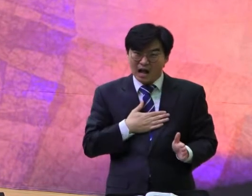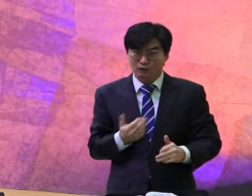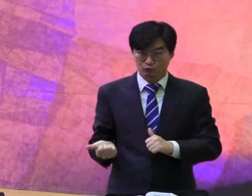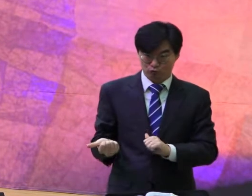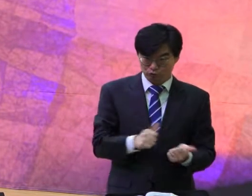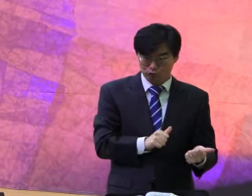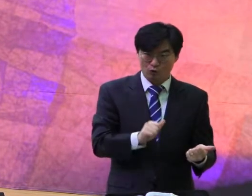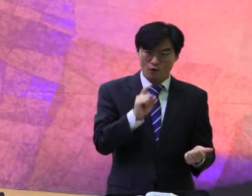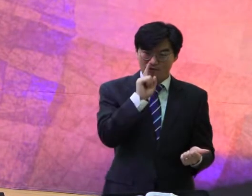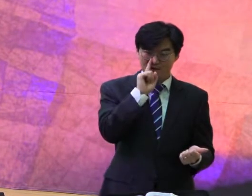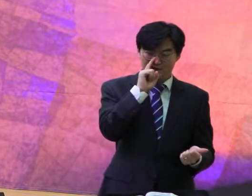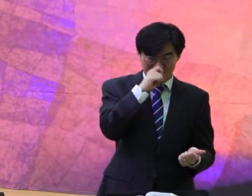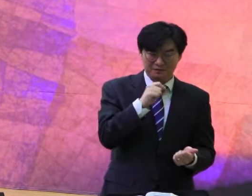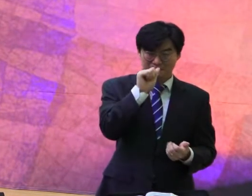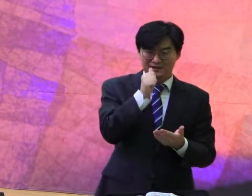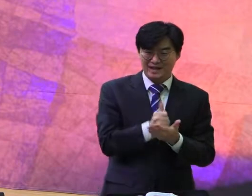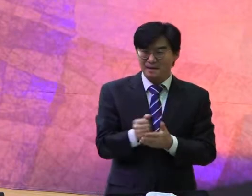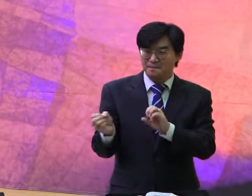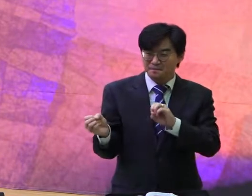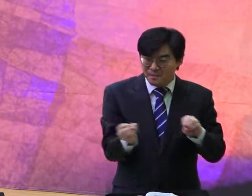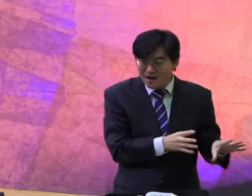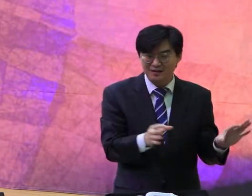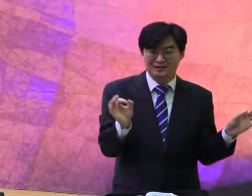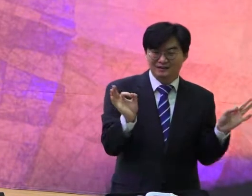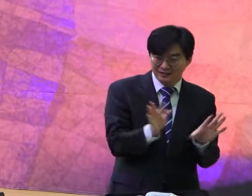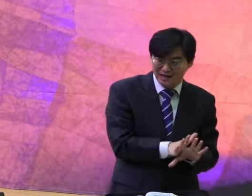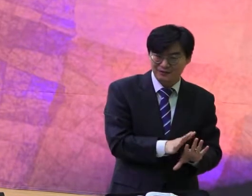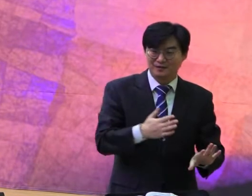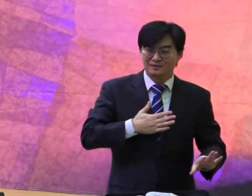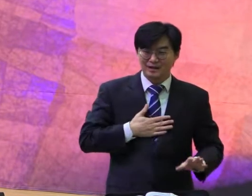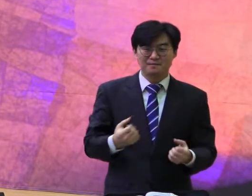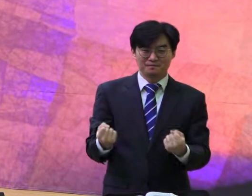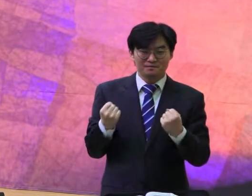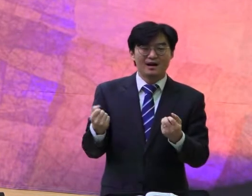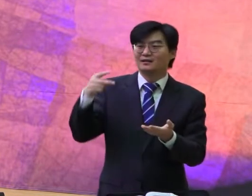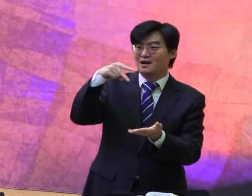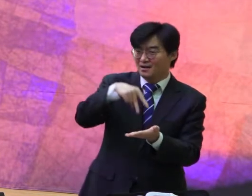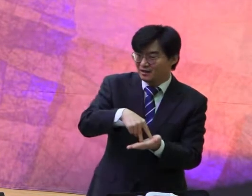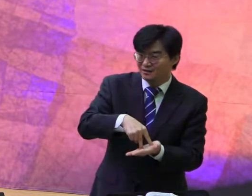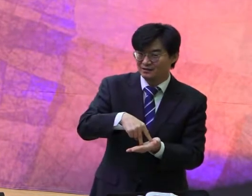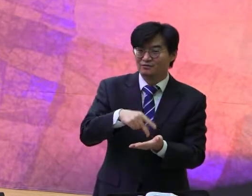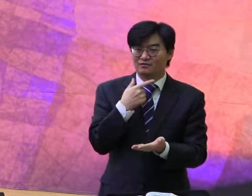십자가에서 나의 신앙, 여러분의 신앙을 다시 점검할 수 있기를 바랍니다.